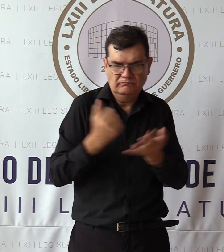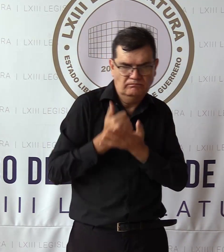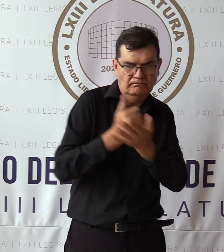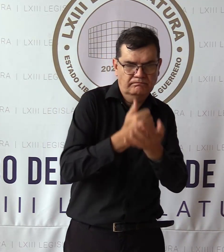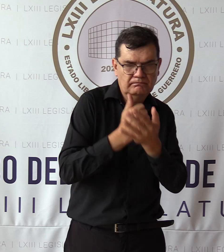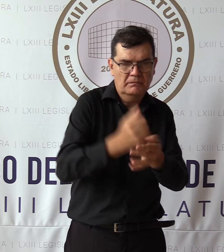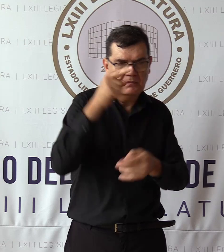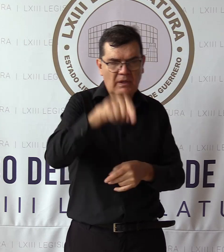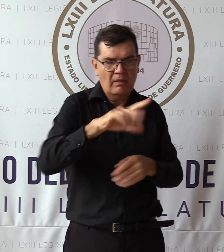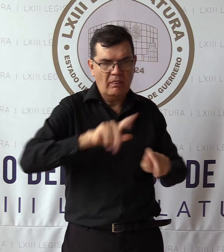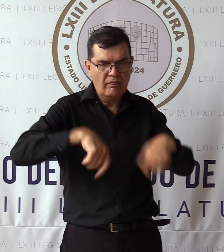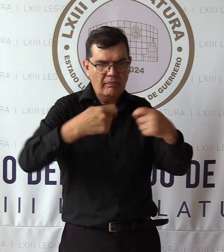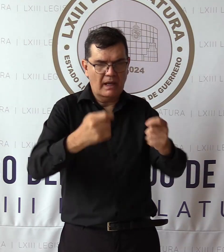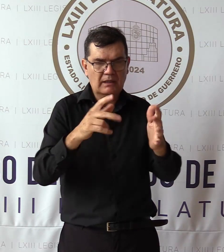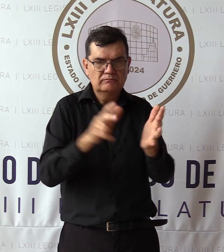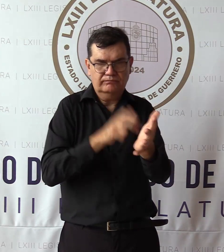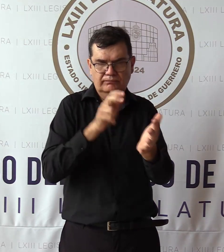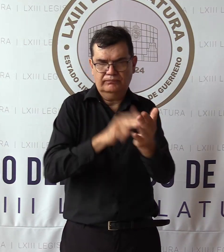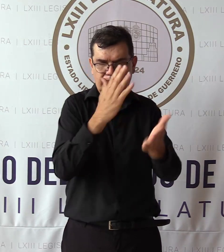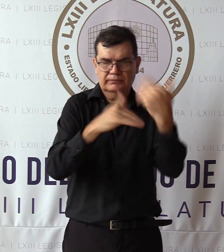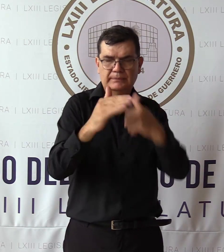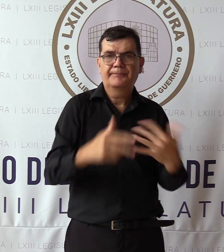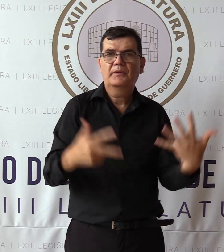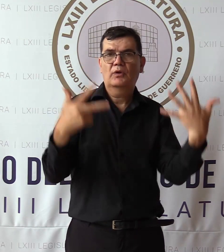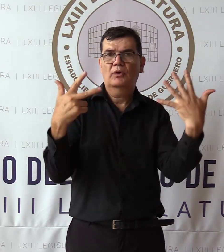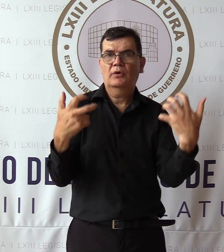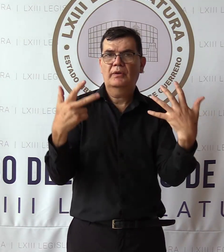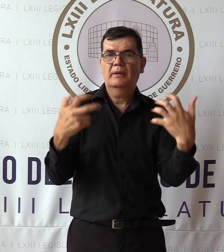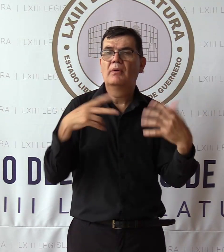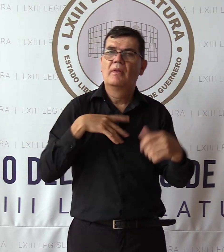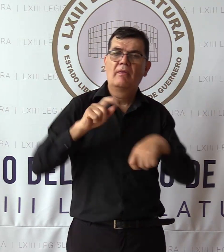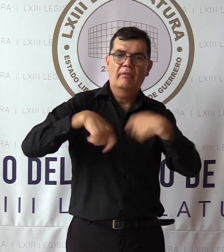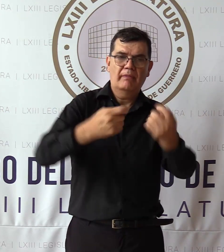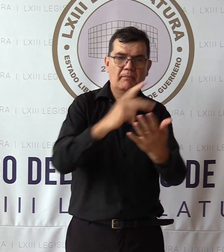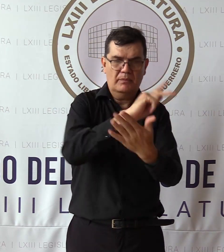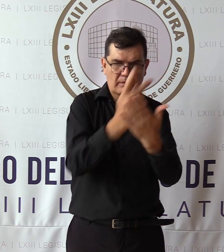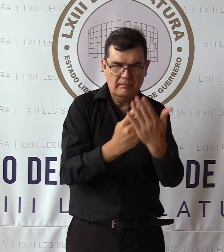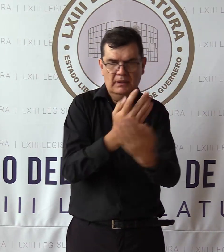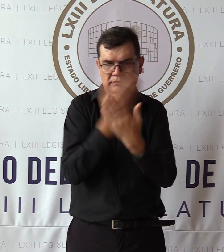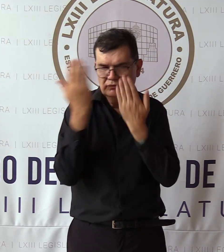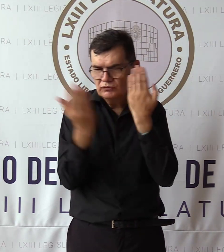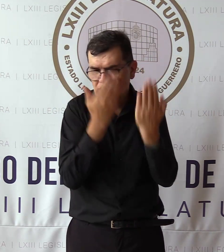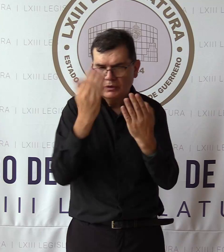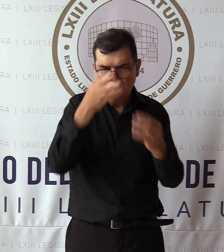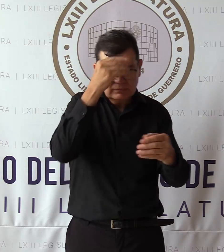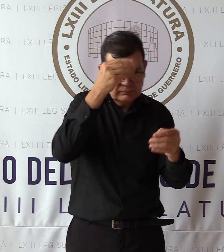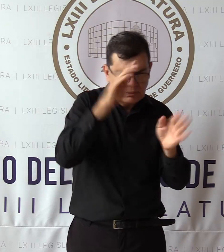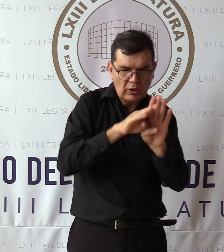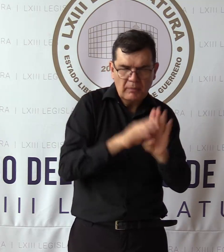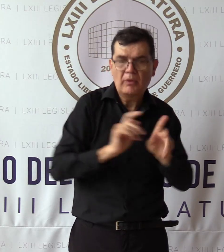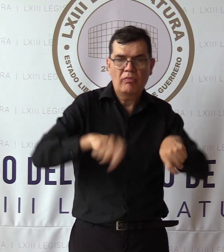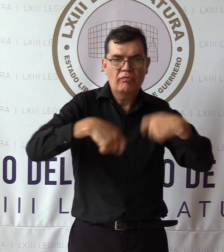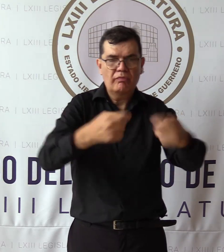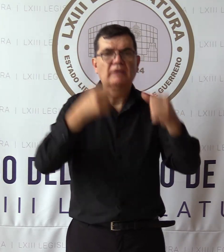su formación. 8. Crear programas de estudio y herramientas de aprendizaje que garanticen que las personas